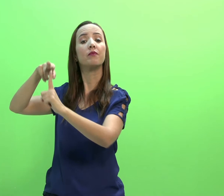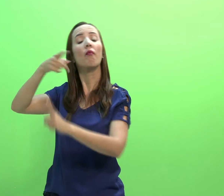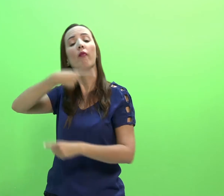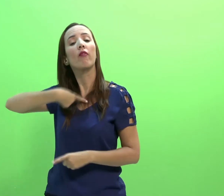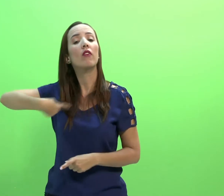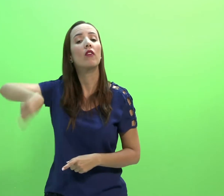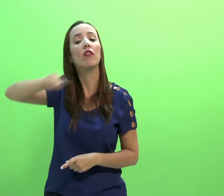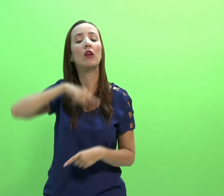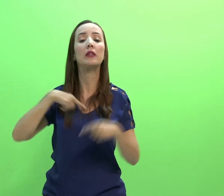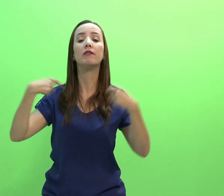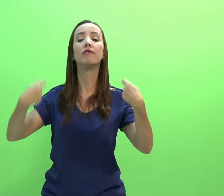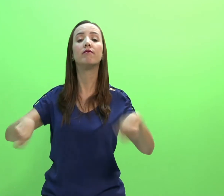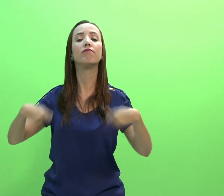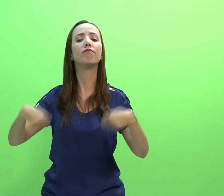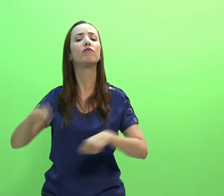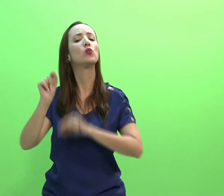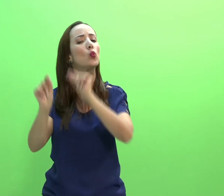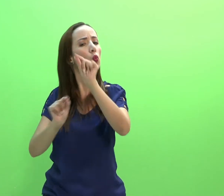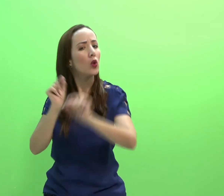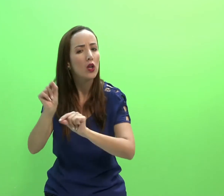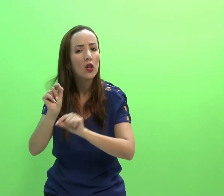Então, vocês farão também as referências.